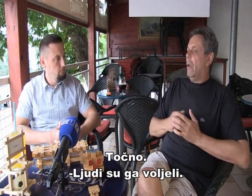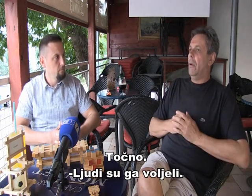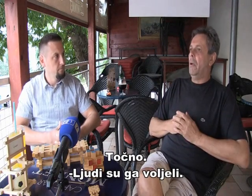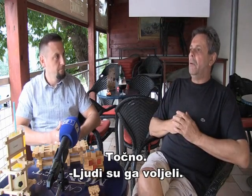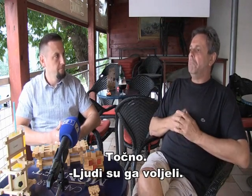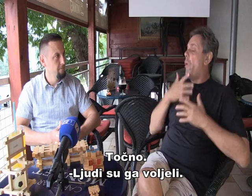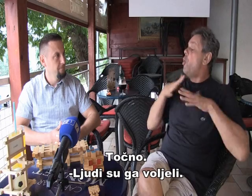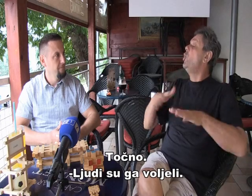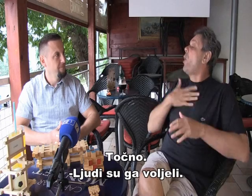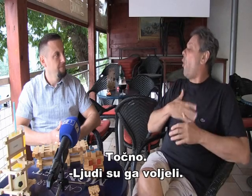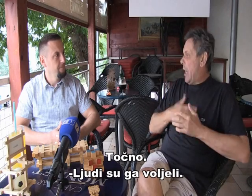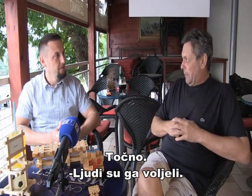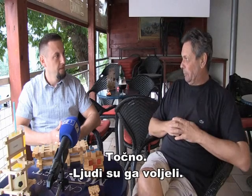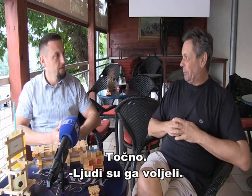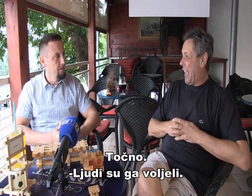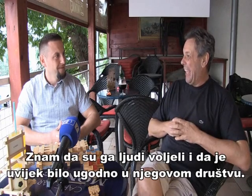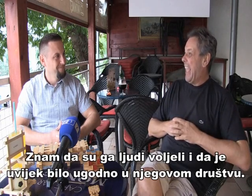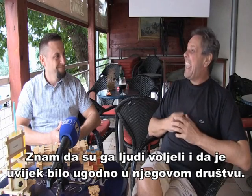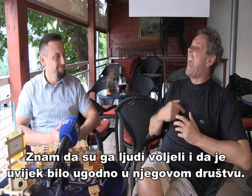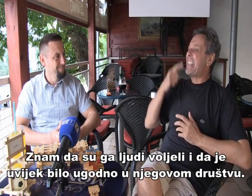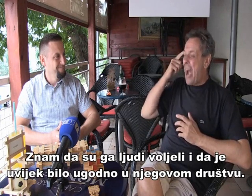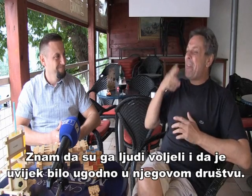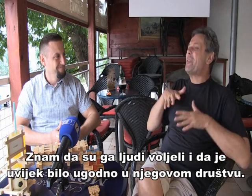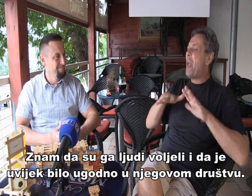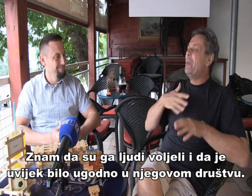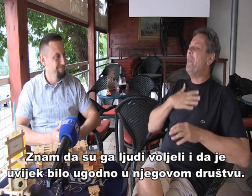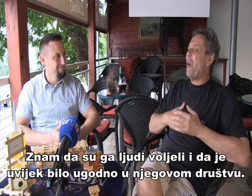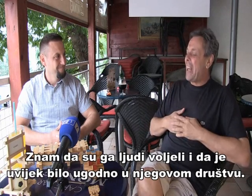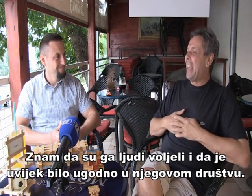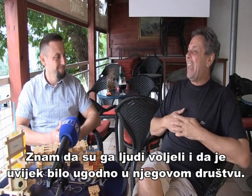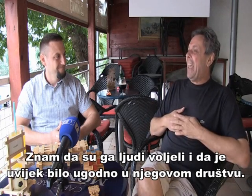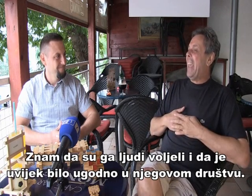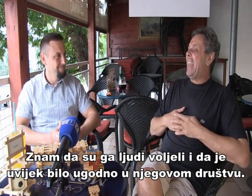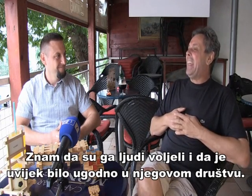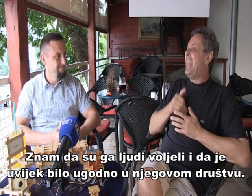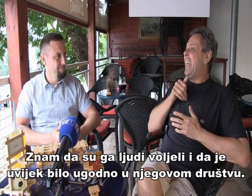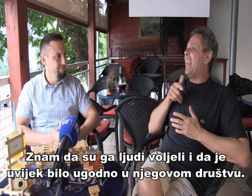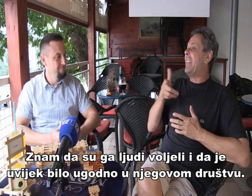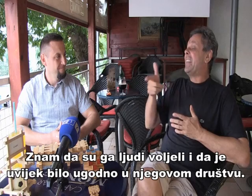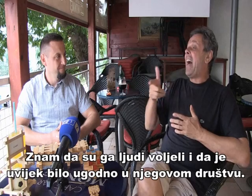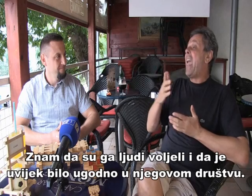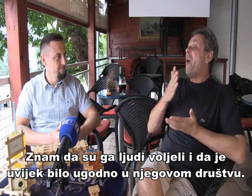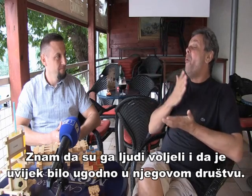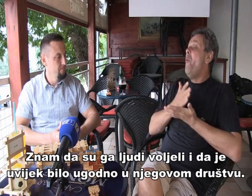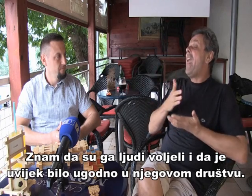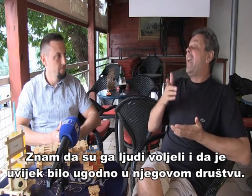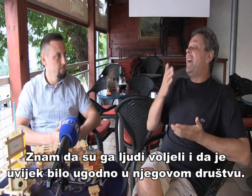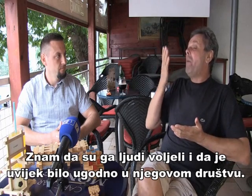Točno. Ljudi su ga voljeli. Ja znam da su ga ljudi voljeli i da je uvijek